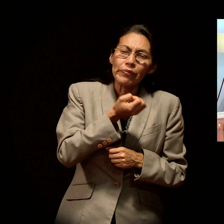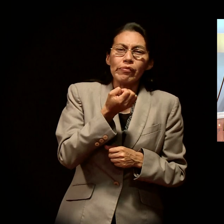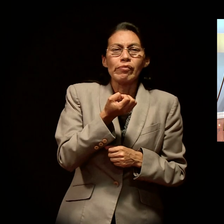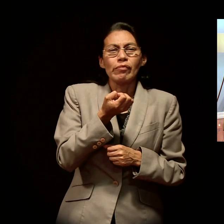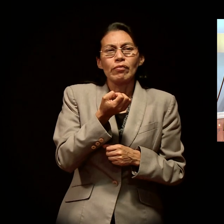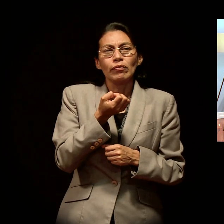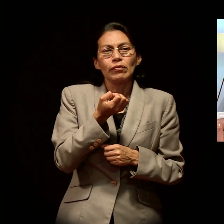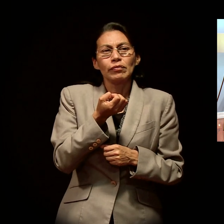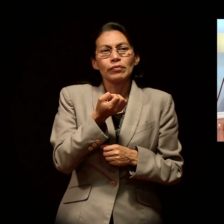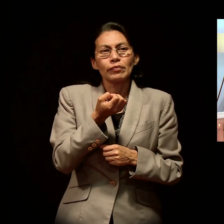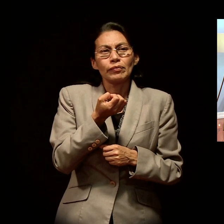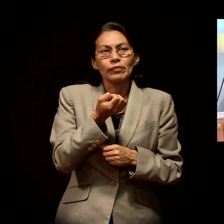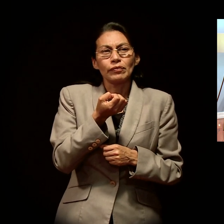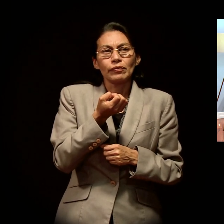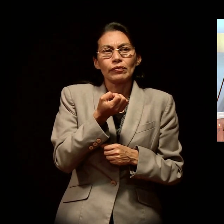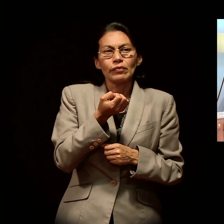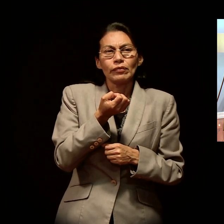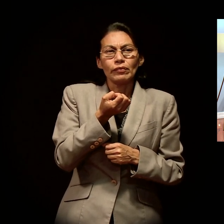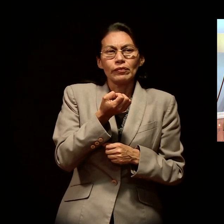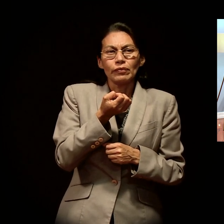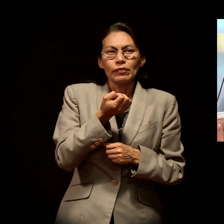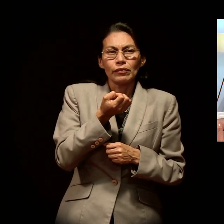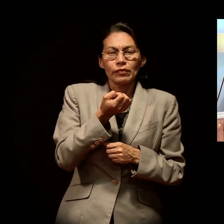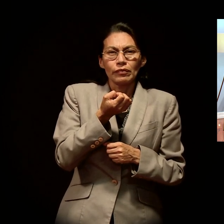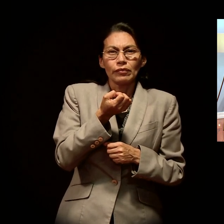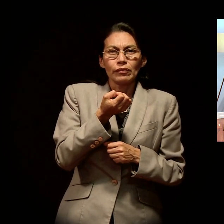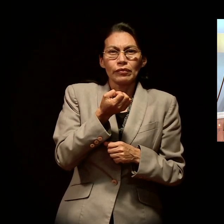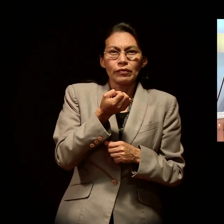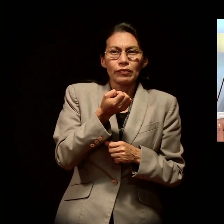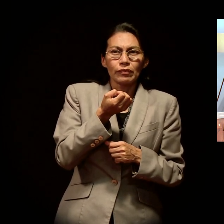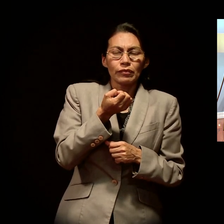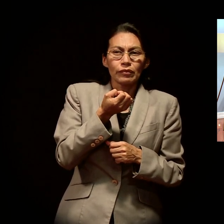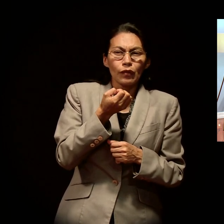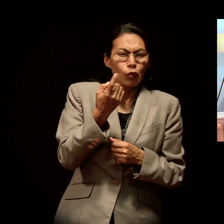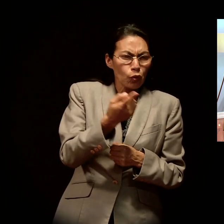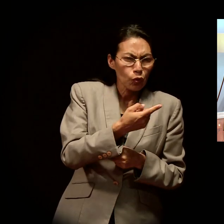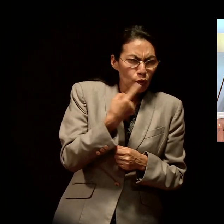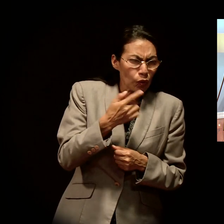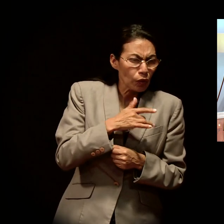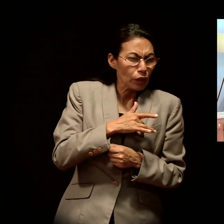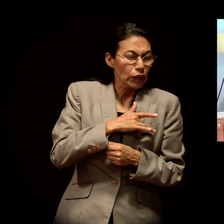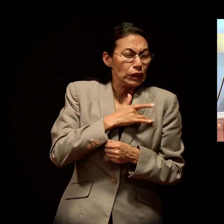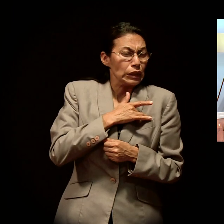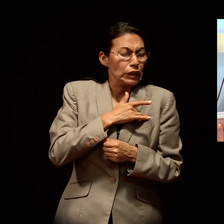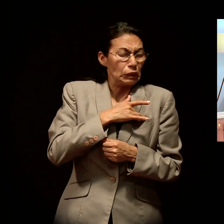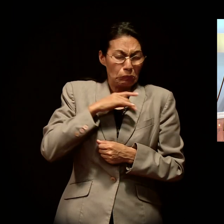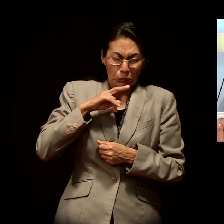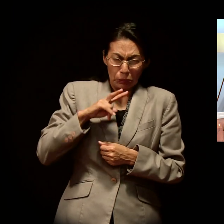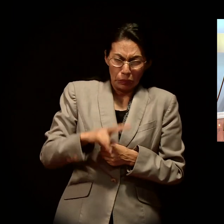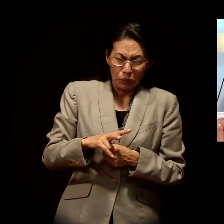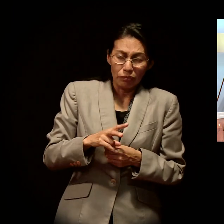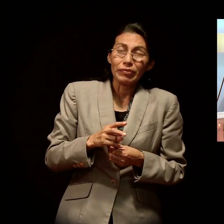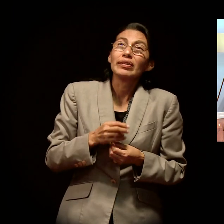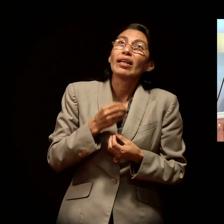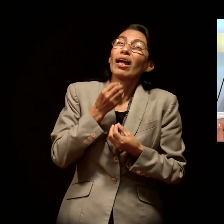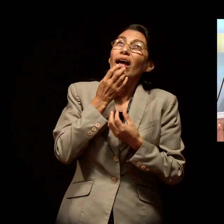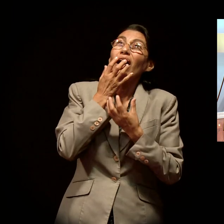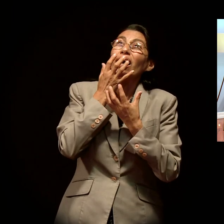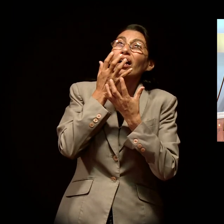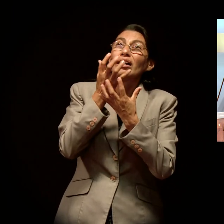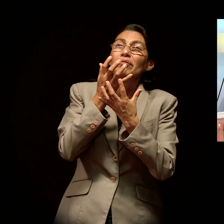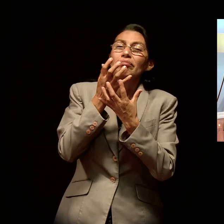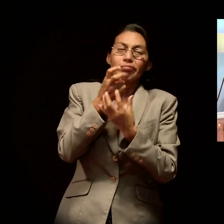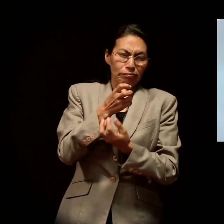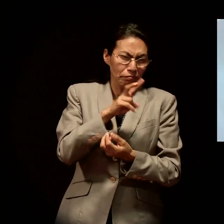una oración digamoslo así superficial y una oración que surge del corazón de